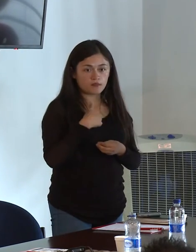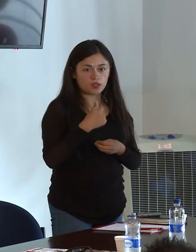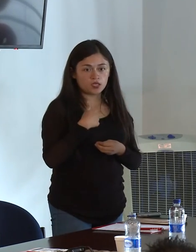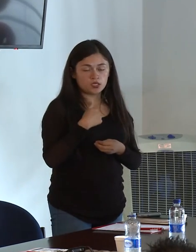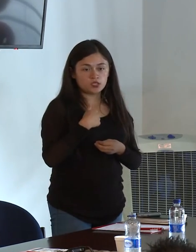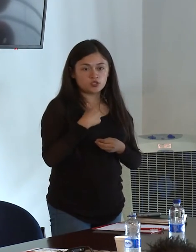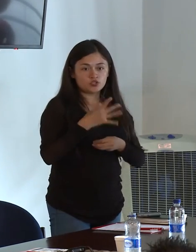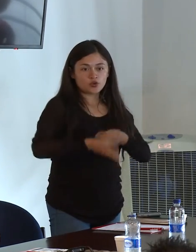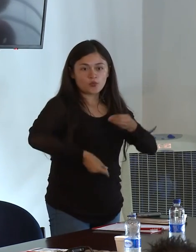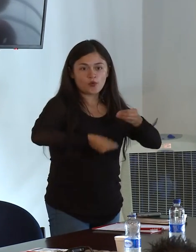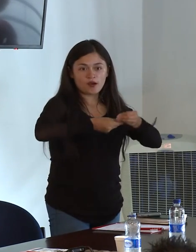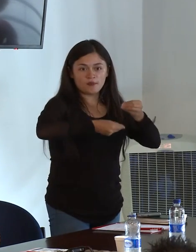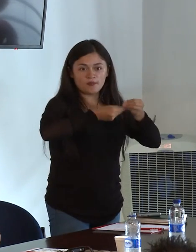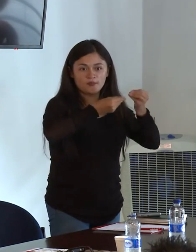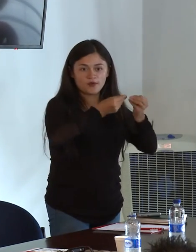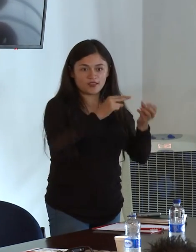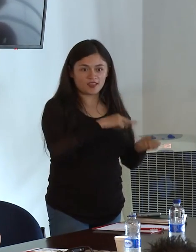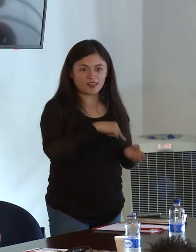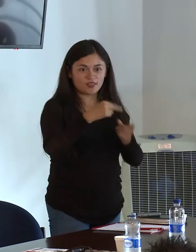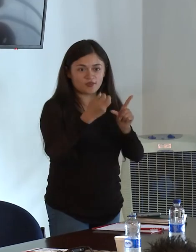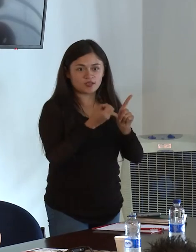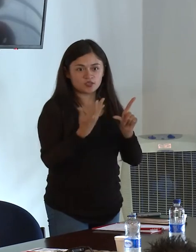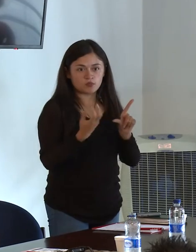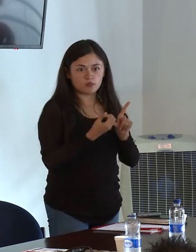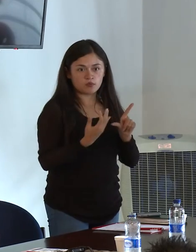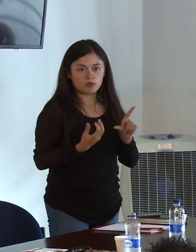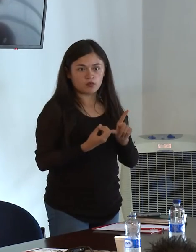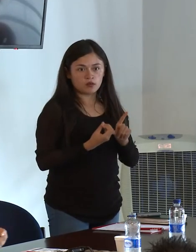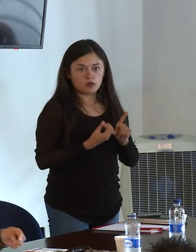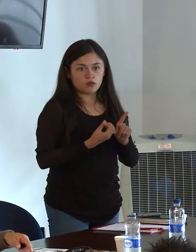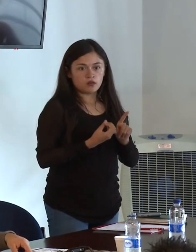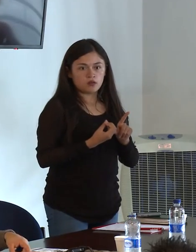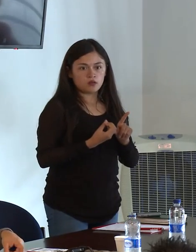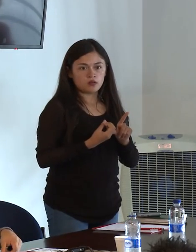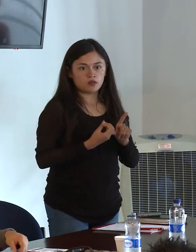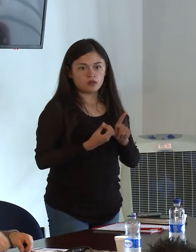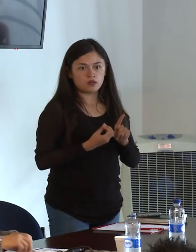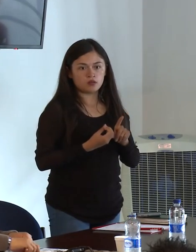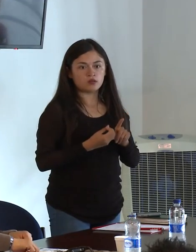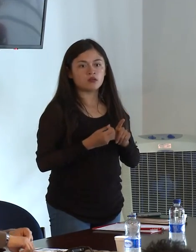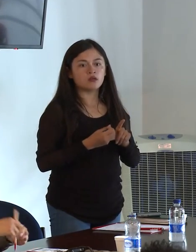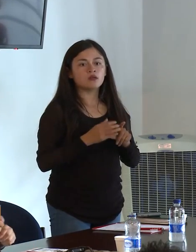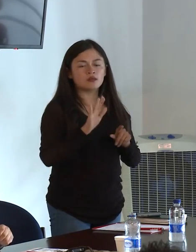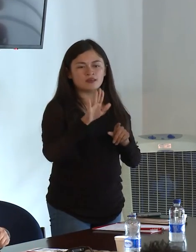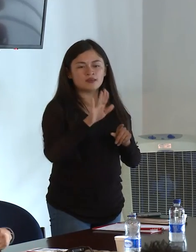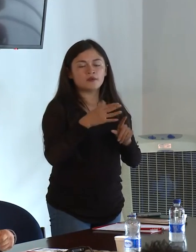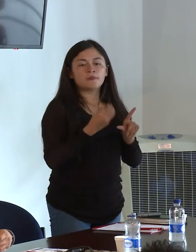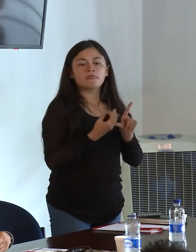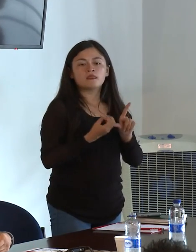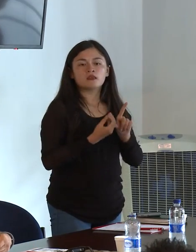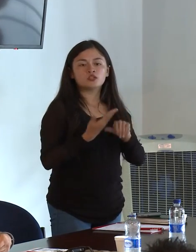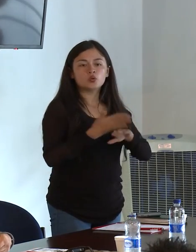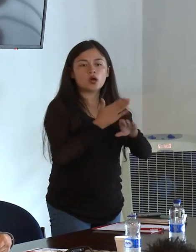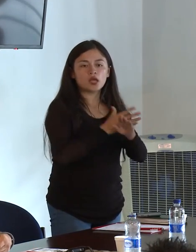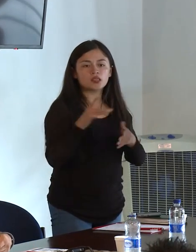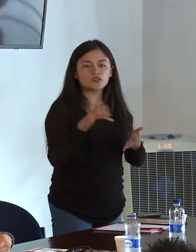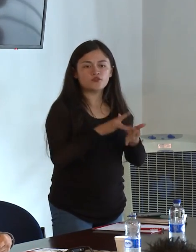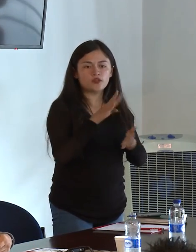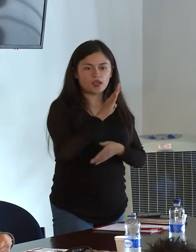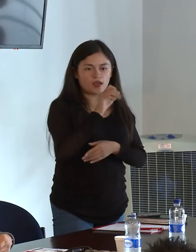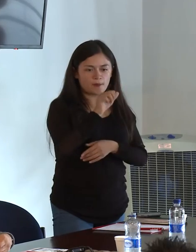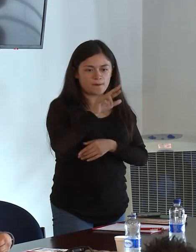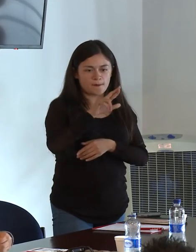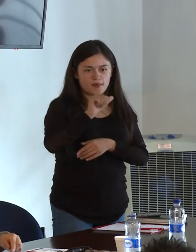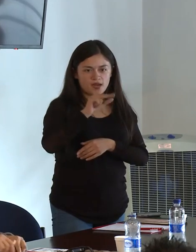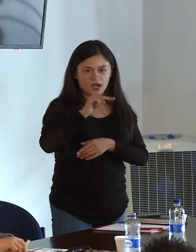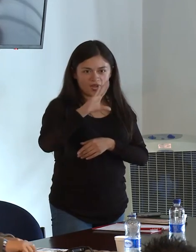términos del aporte de la educación popular al momento, que tiene que ver, que yo tuve que ir a Barranca y conversar con gente que estuvo